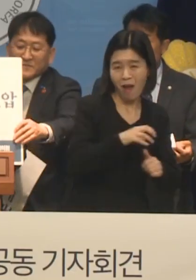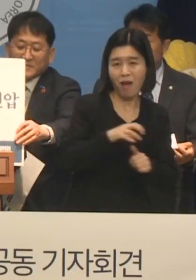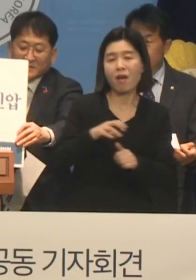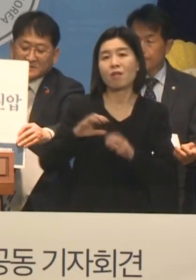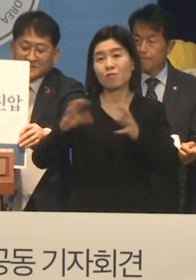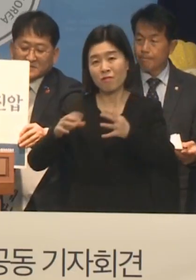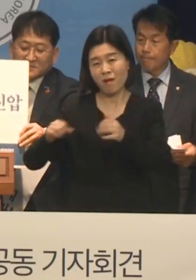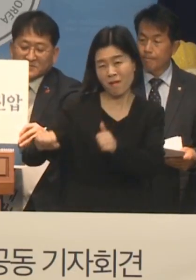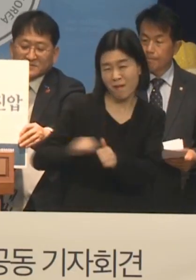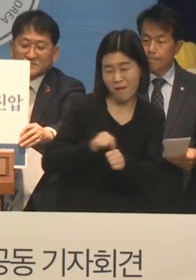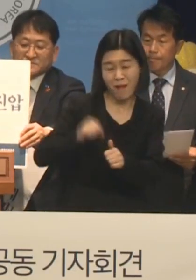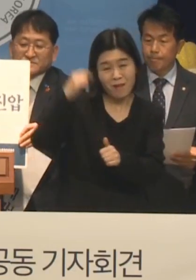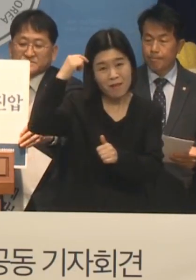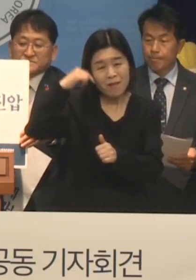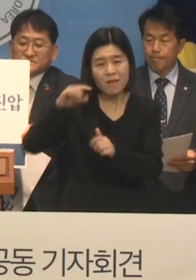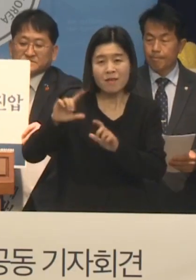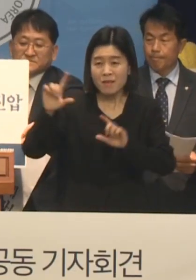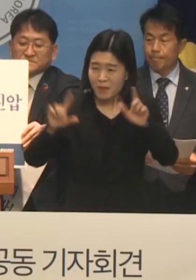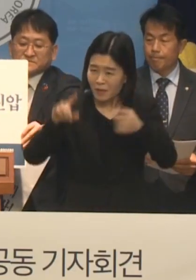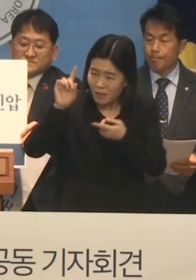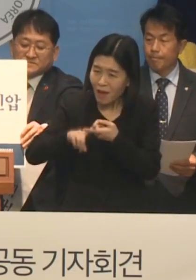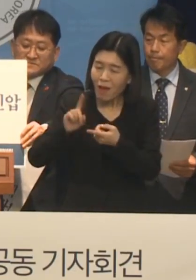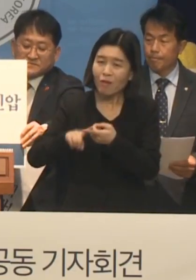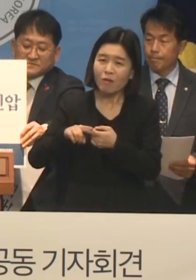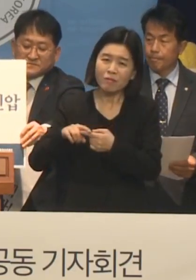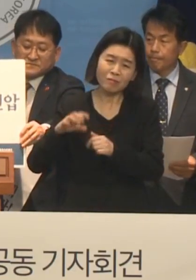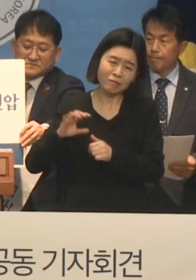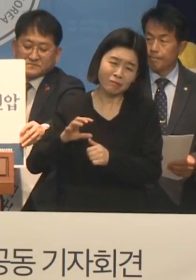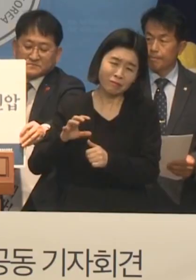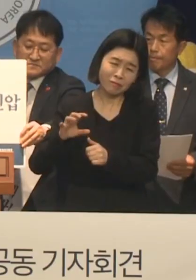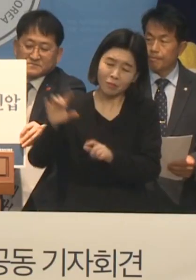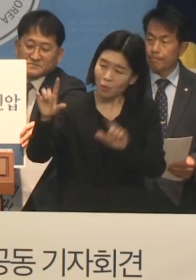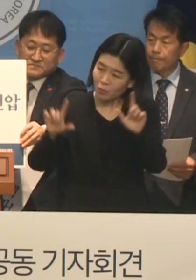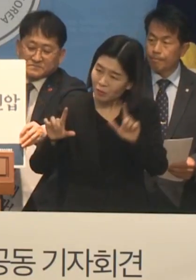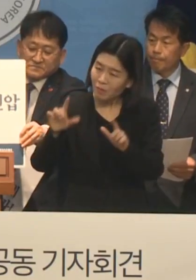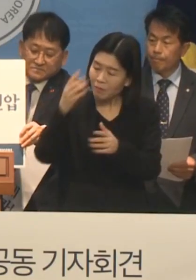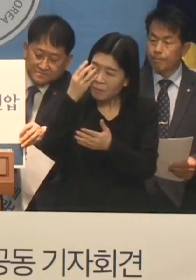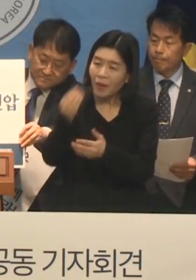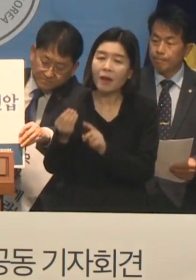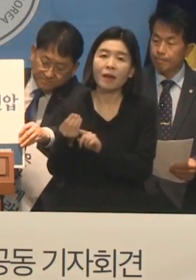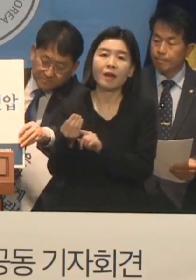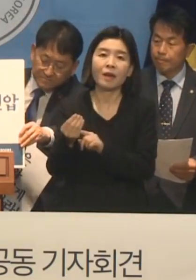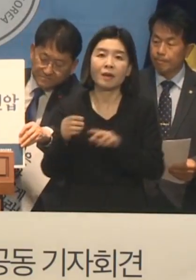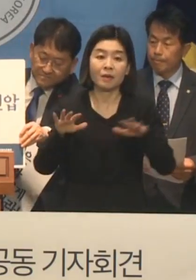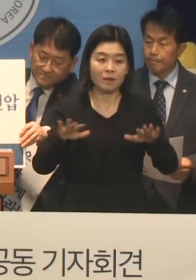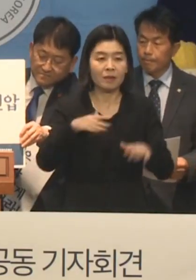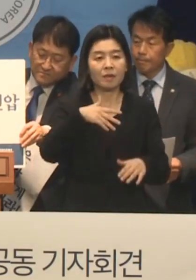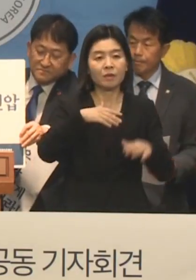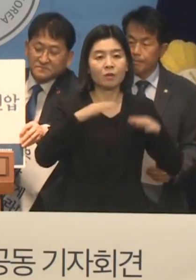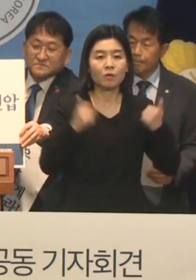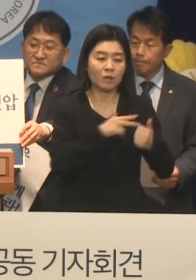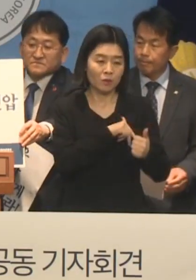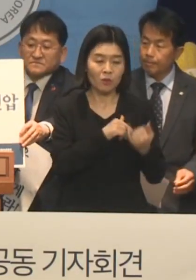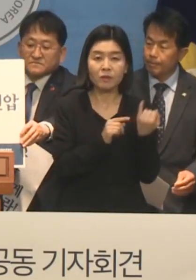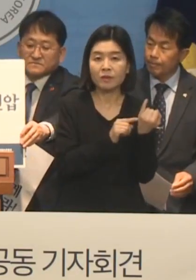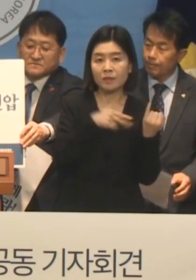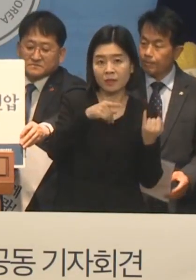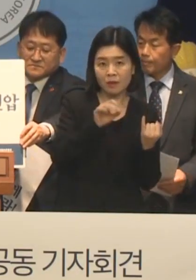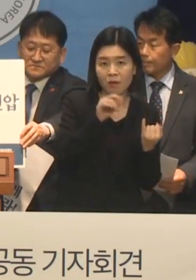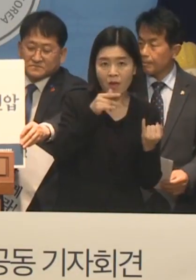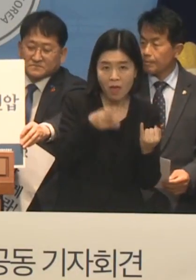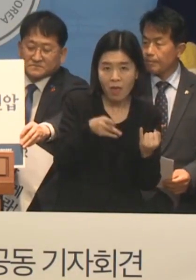폭력으로서의 이미지를 절대 벗어나지 못하고 있는 일을 자주 벌립니다. 이번 정혜기 의원 사태가